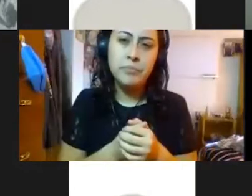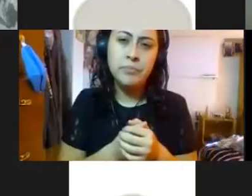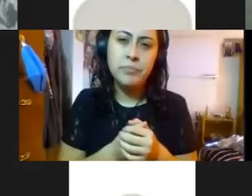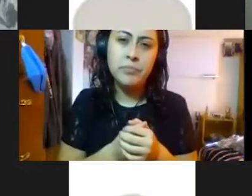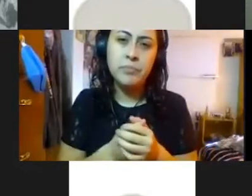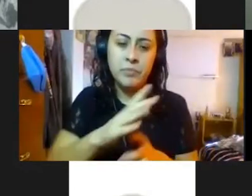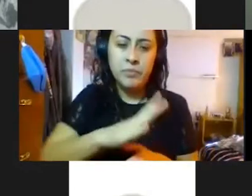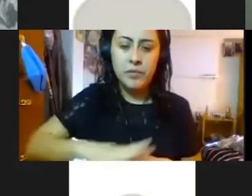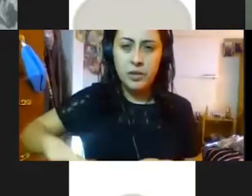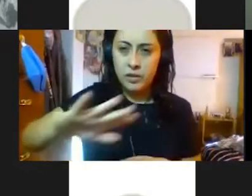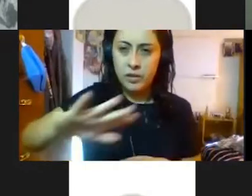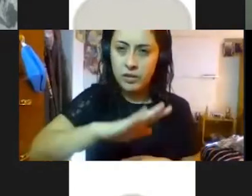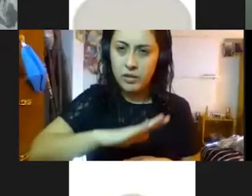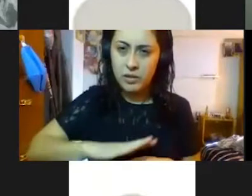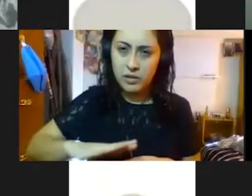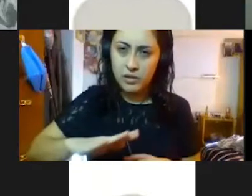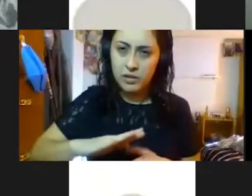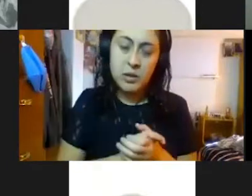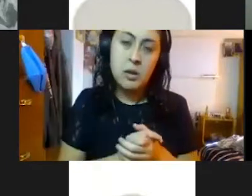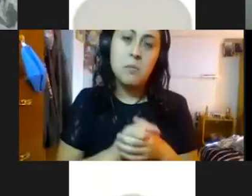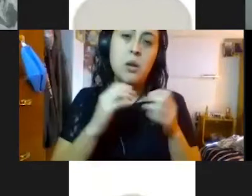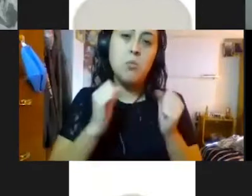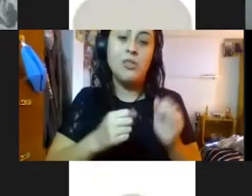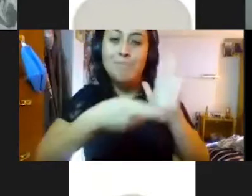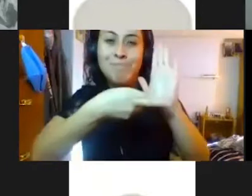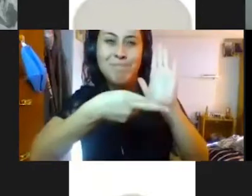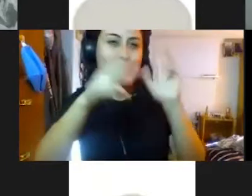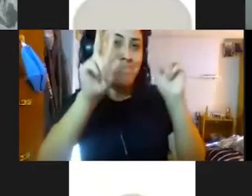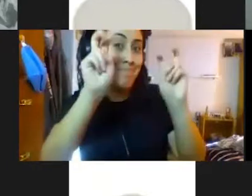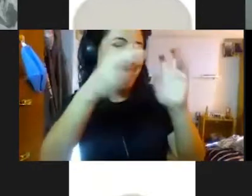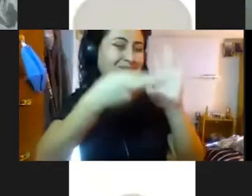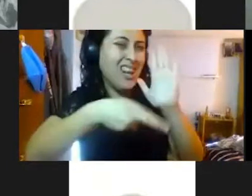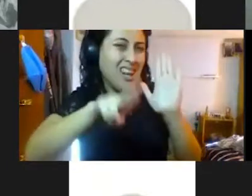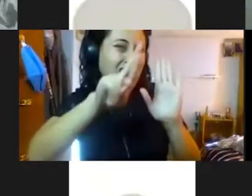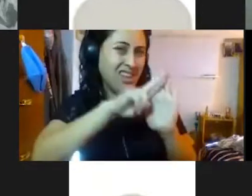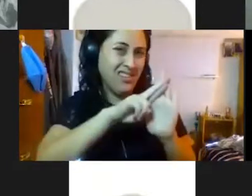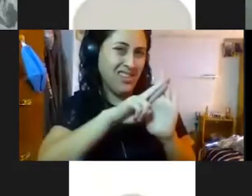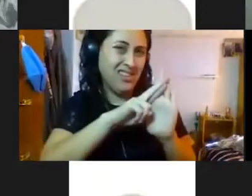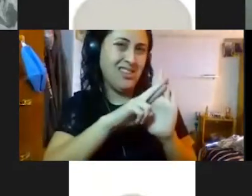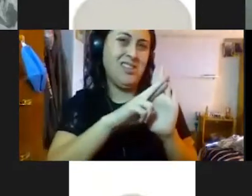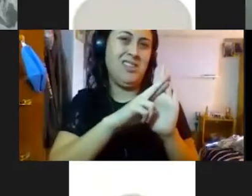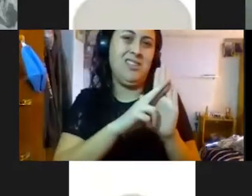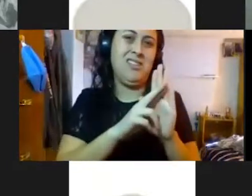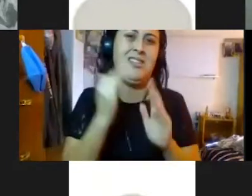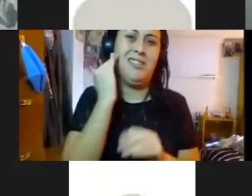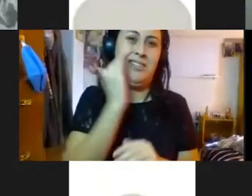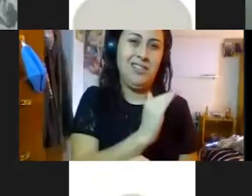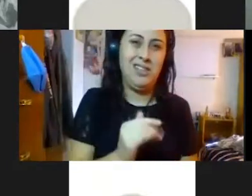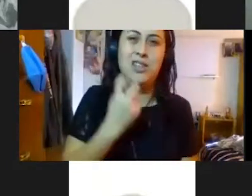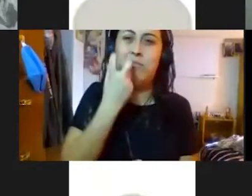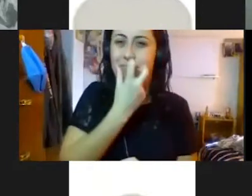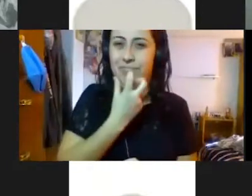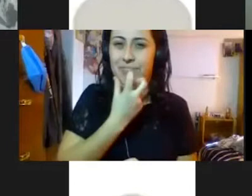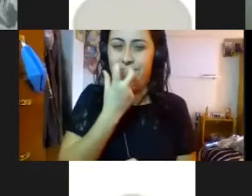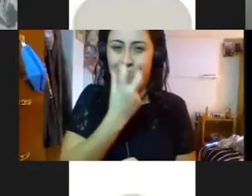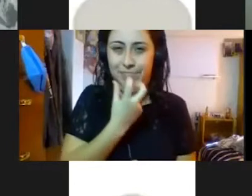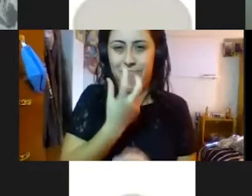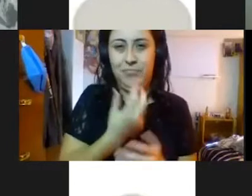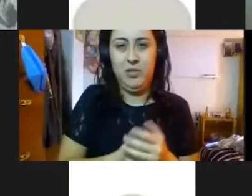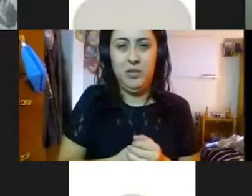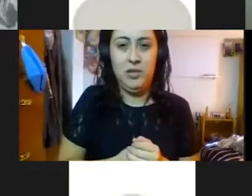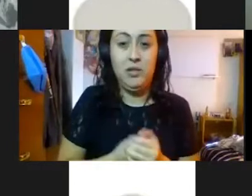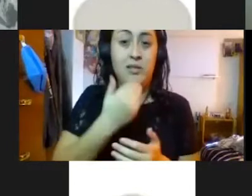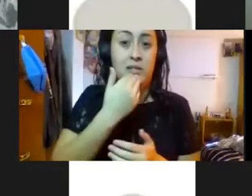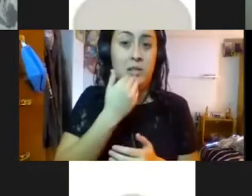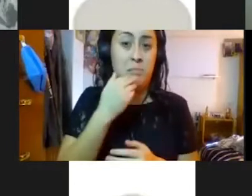de desempeño para poder rehabilitar o habilitar, ¿cierto?, desde el área del lenguaje. Y también, desde